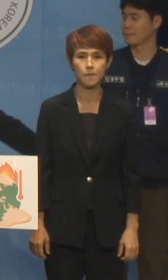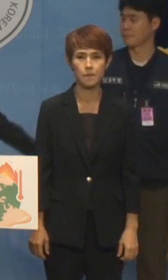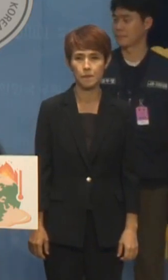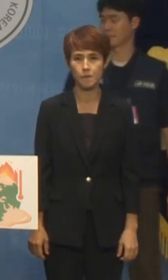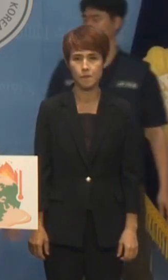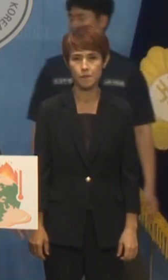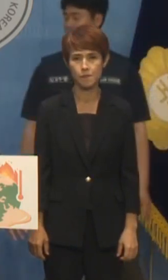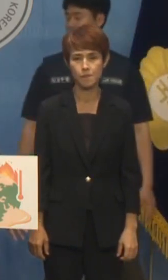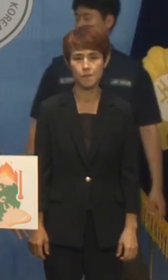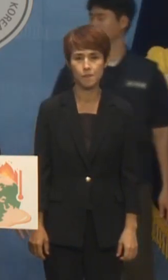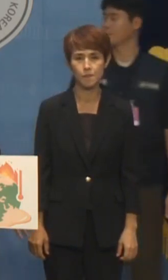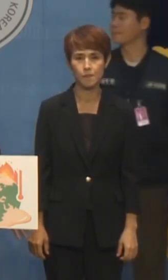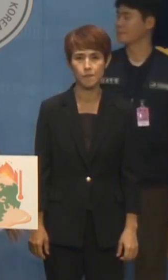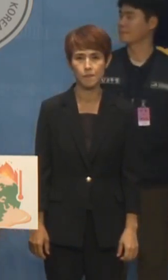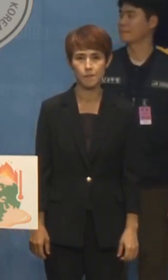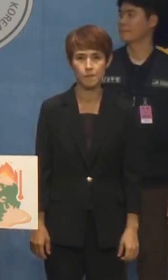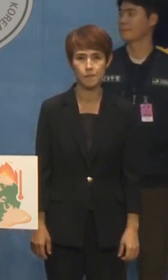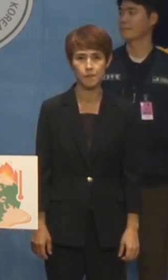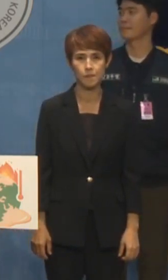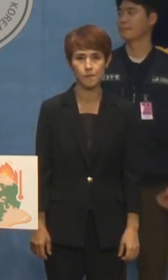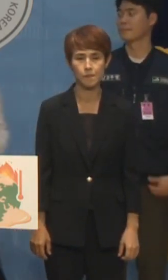이쪽 옆으로 좀.